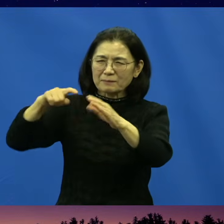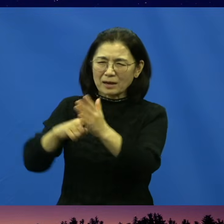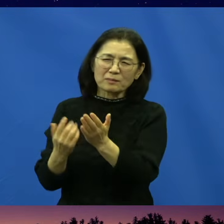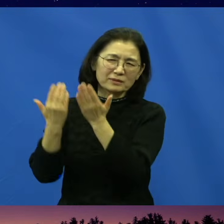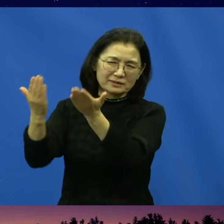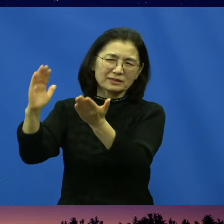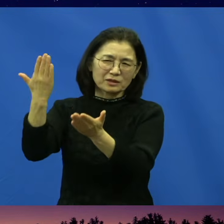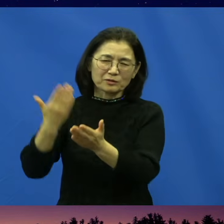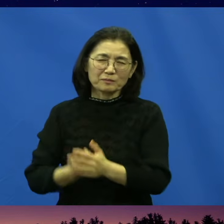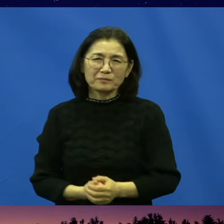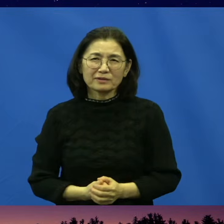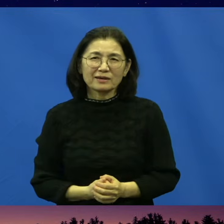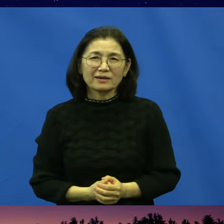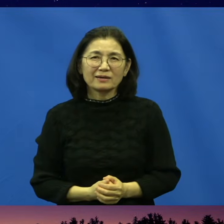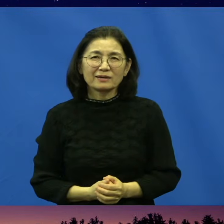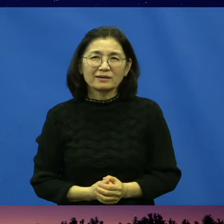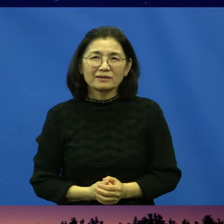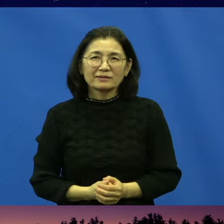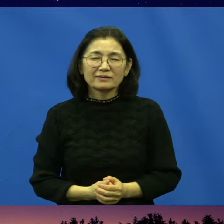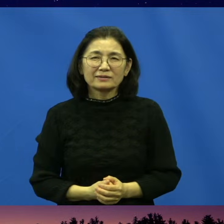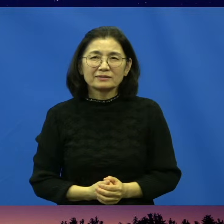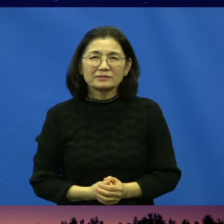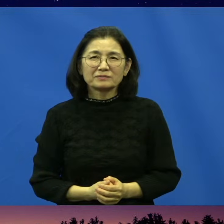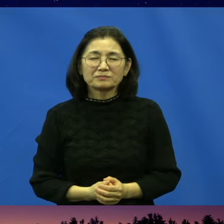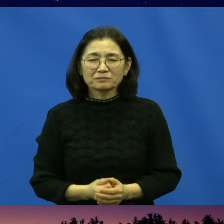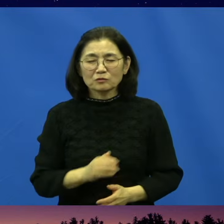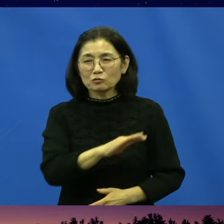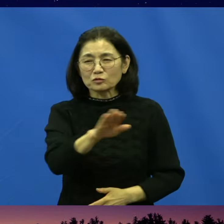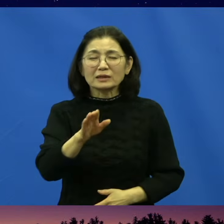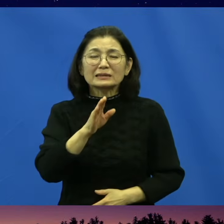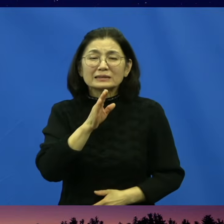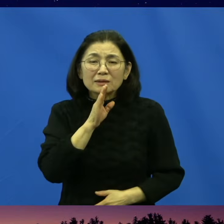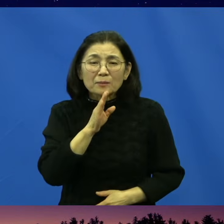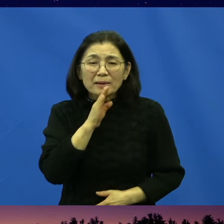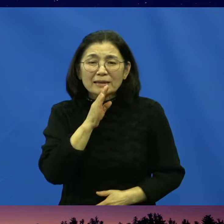여러분, 우리가 과연 정말로 그렇게 살 수 있을까요?